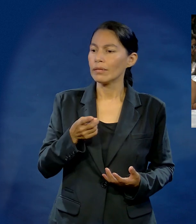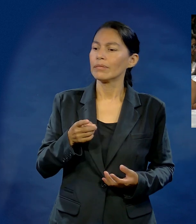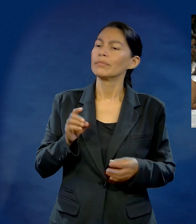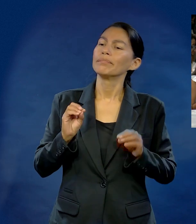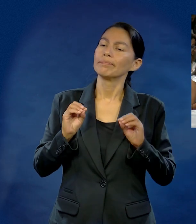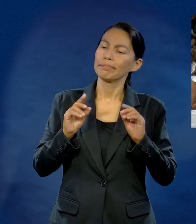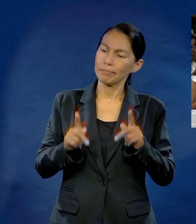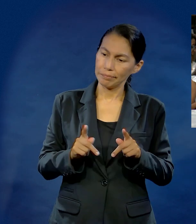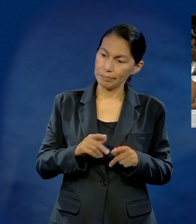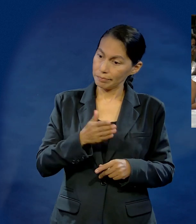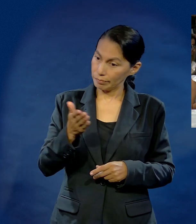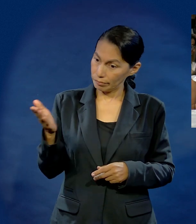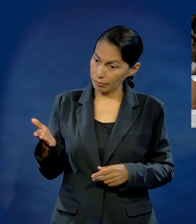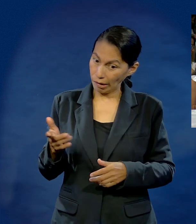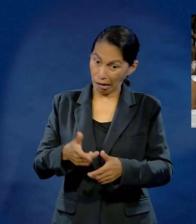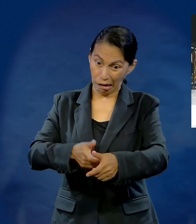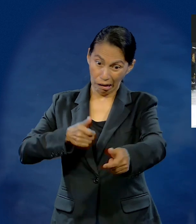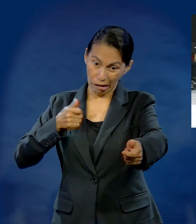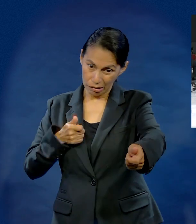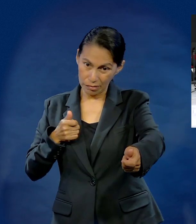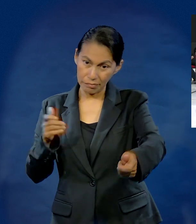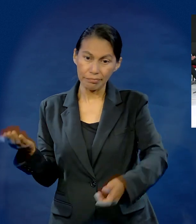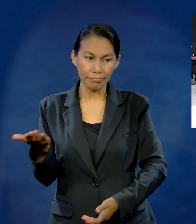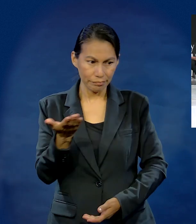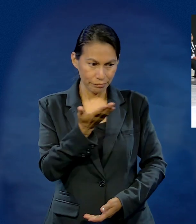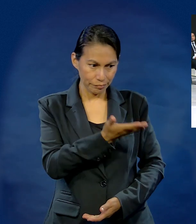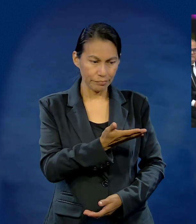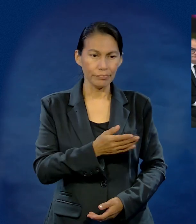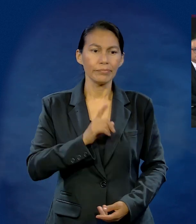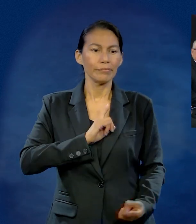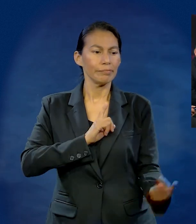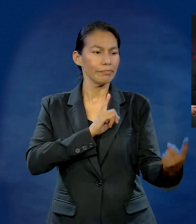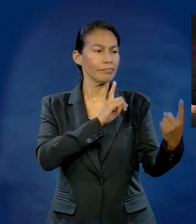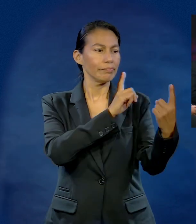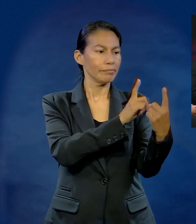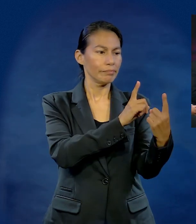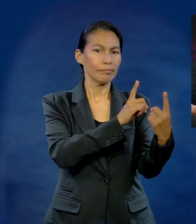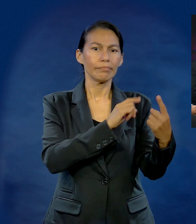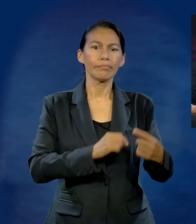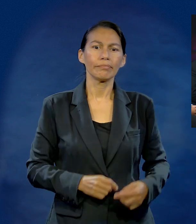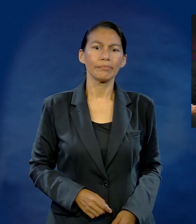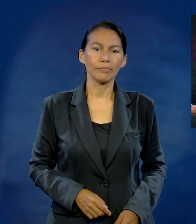no me conoce. Mire, Naval tuvo la capacidad